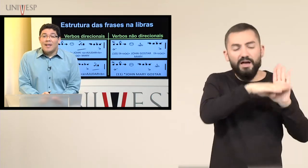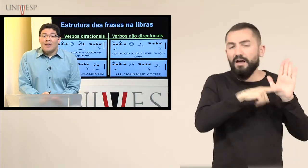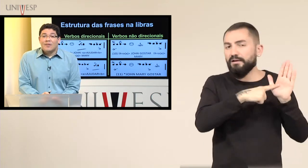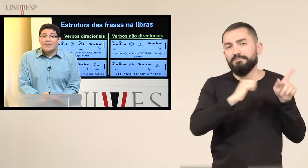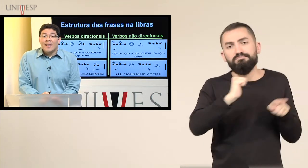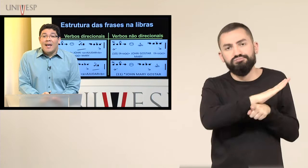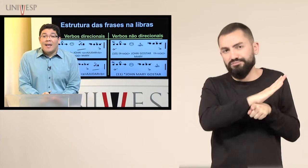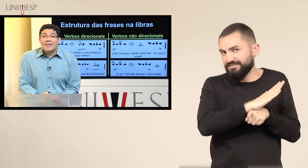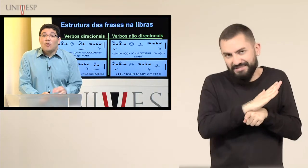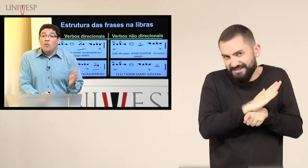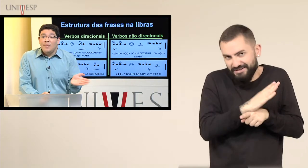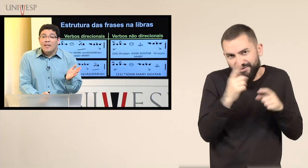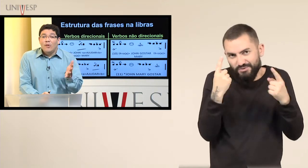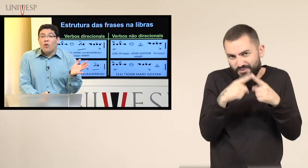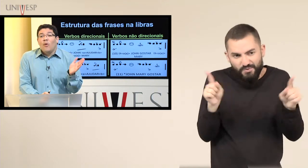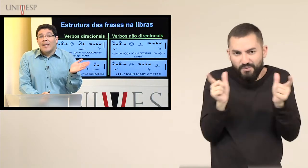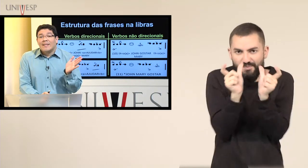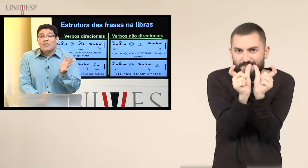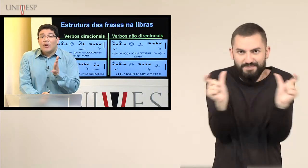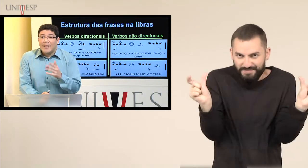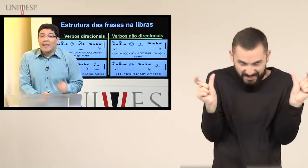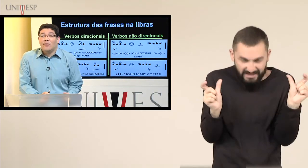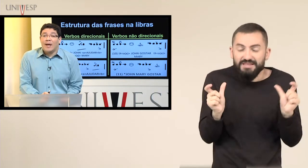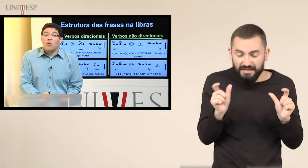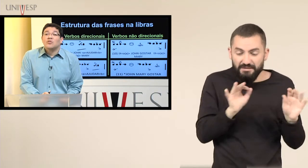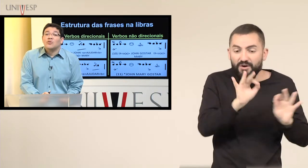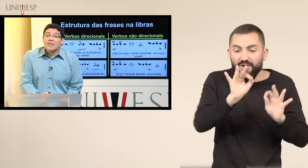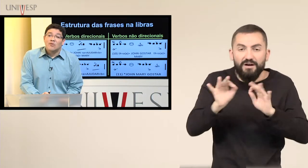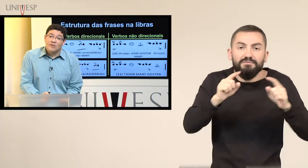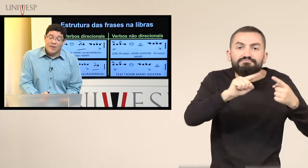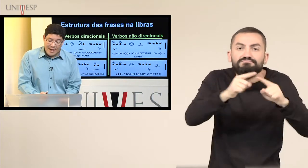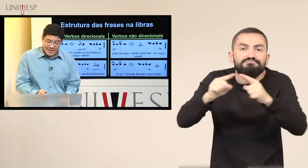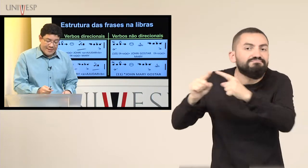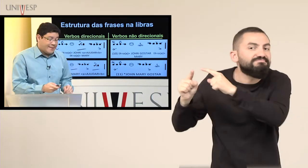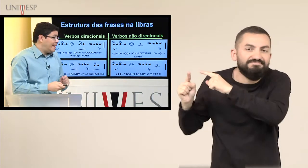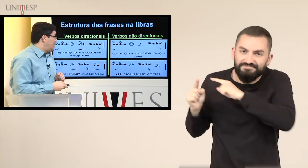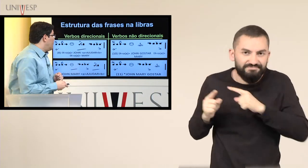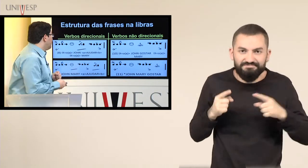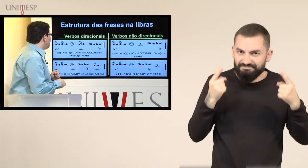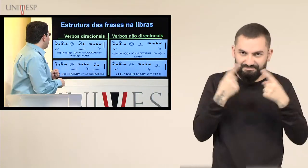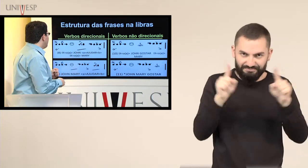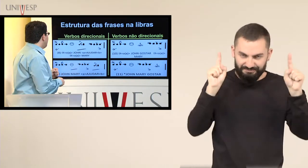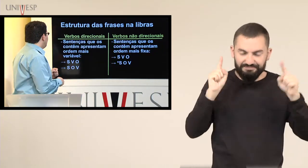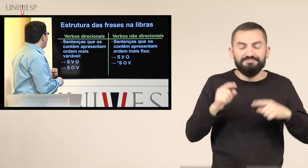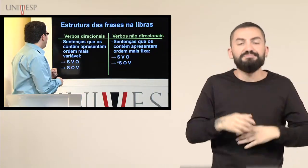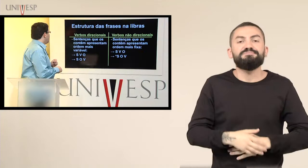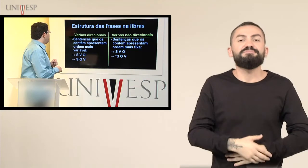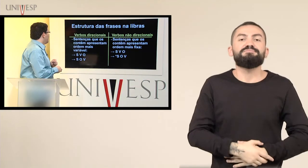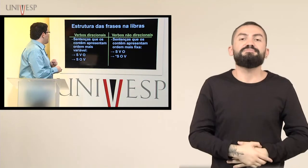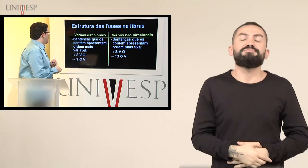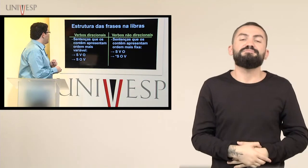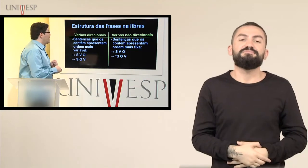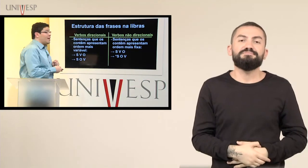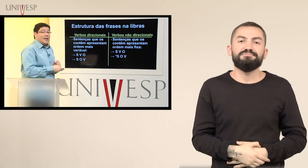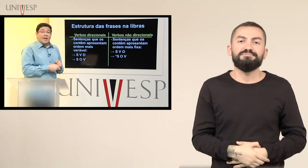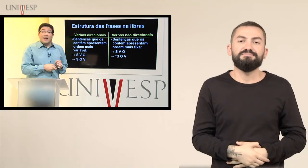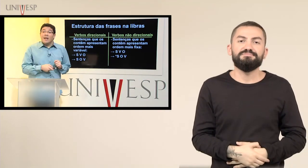as palavras se combinam e como elas se ordenam na construção de frases nessa língua.